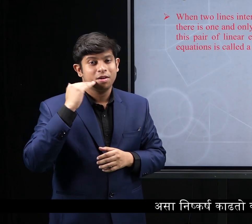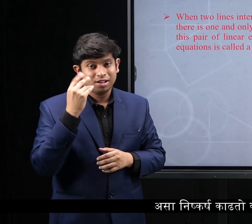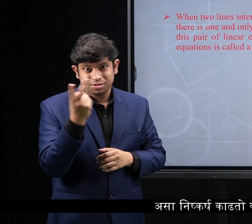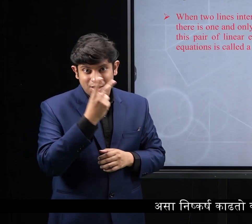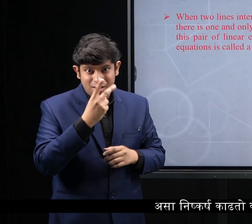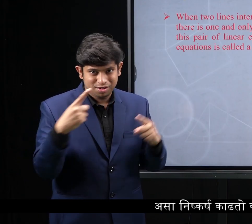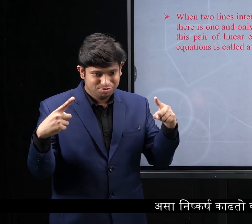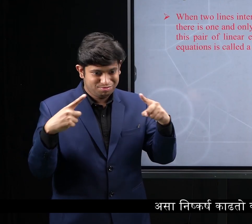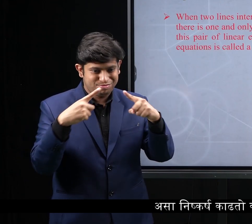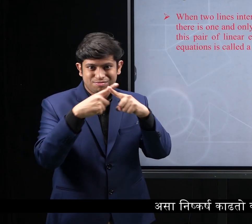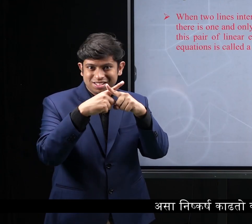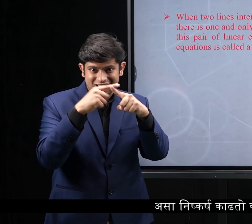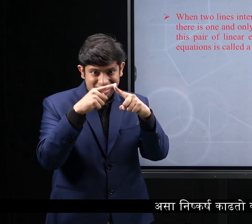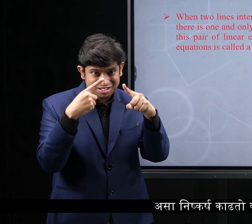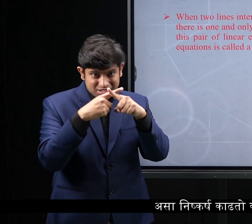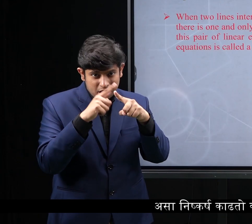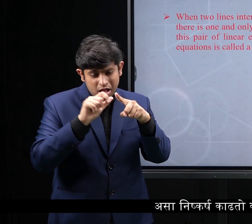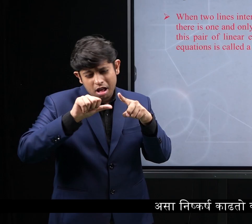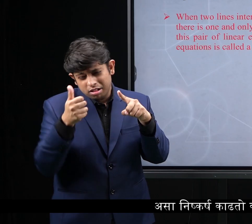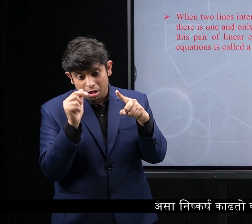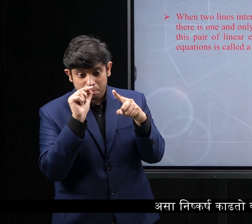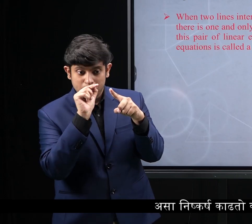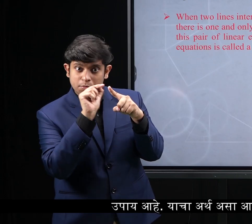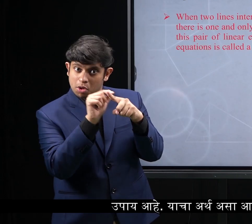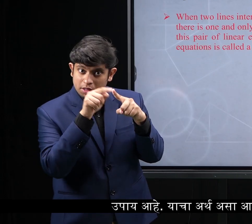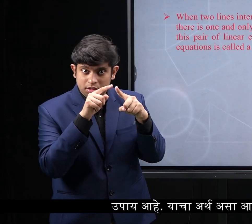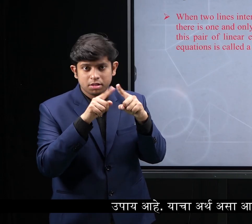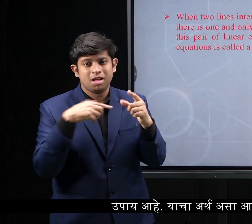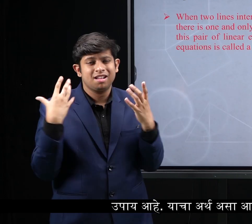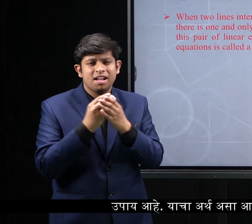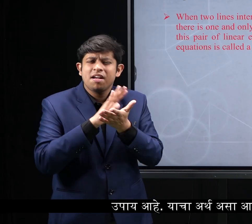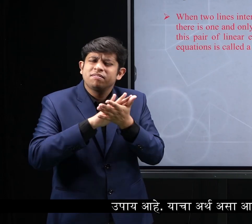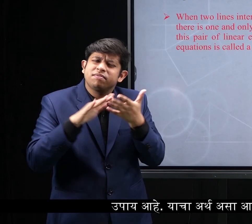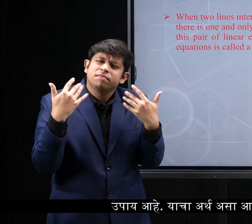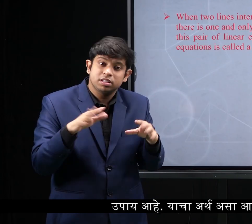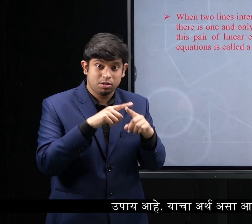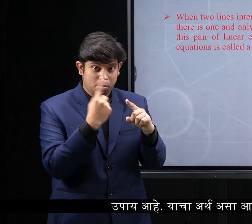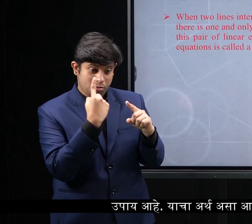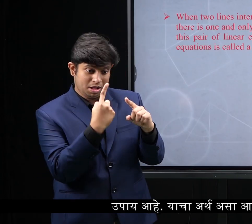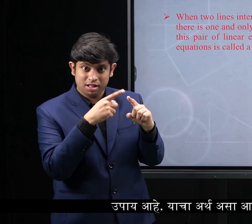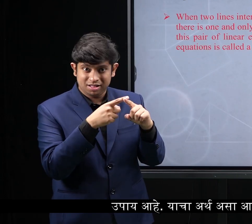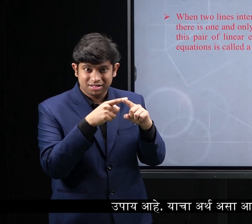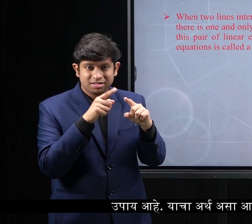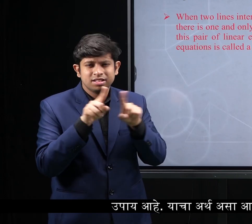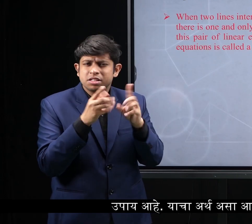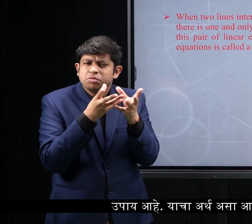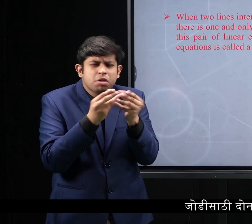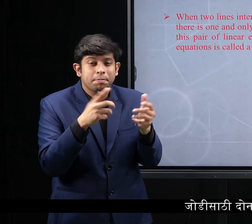निष्कर्ष काढतो की एकच आणि एकच उपाय आहे. याचा अर्थ असा आहे की या रेखीय समीकरणांच्या